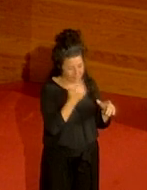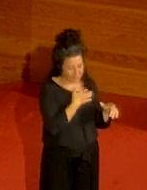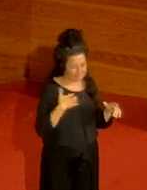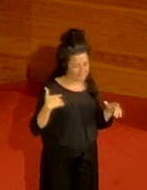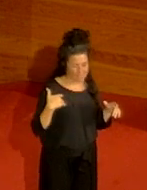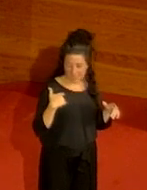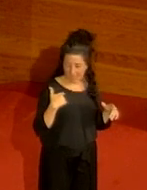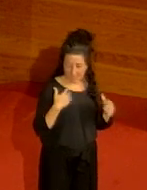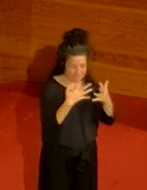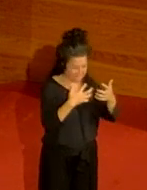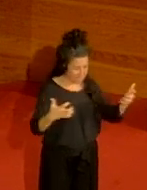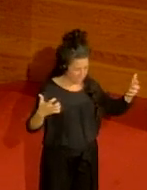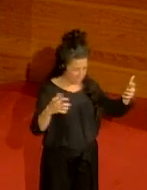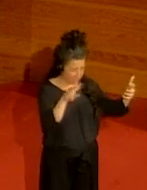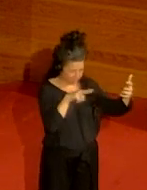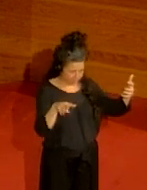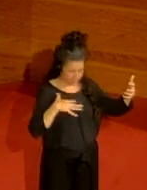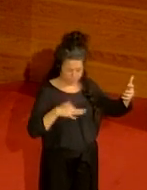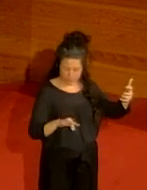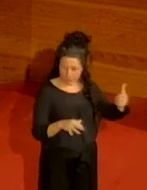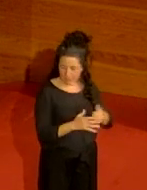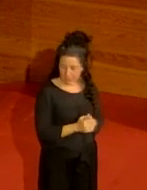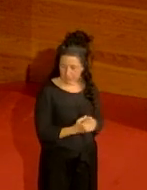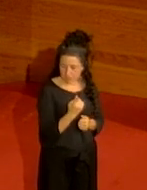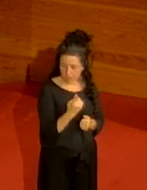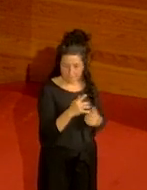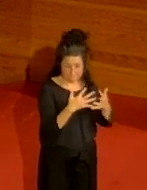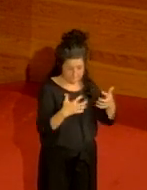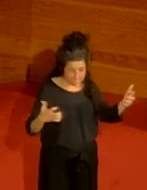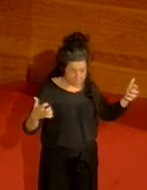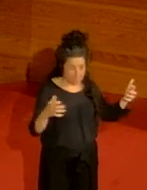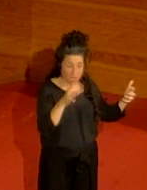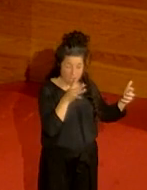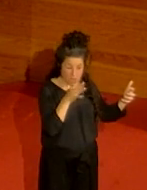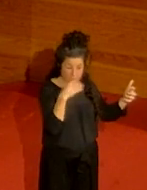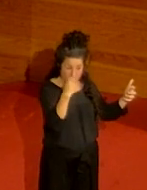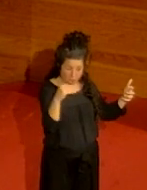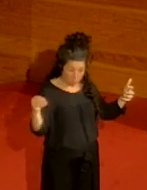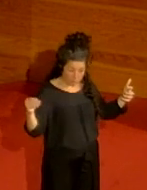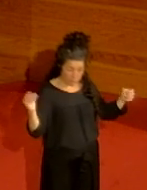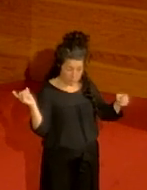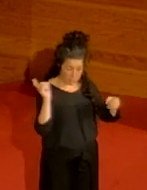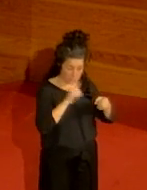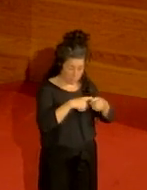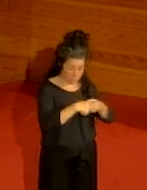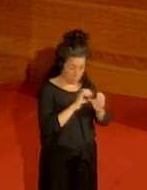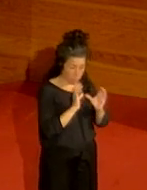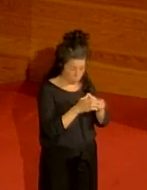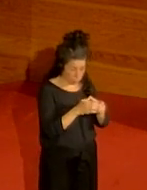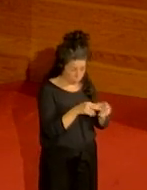quería esta frase también es una que ahora los propios los jóvenes que se están afiliando a nuevos grupos